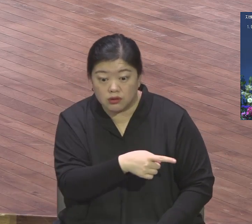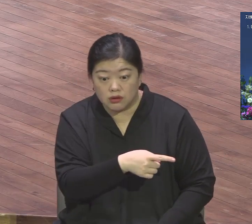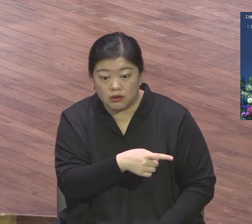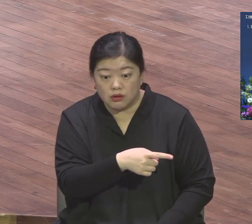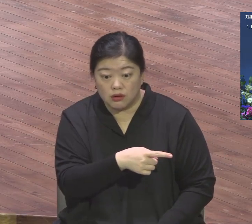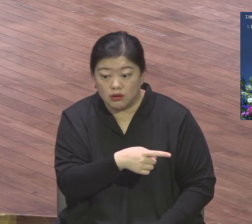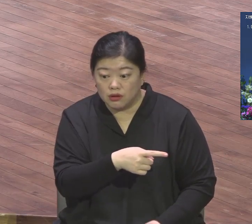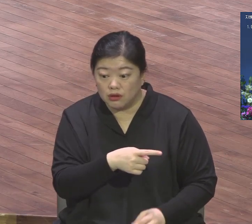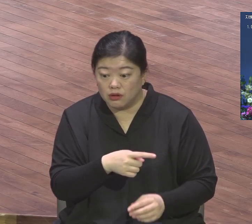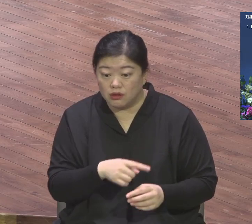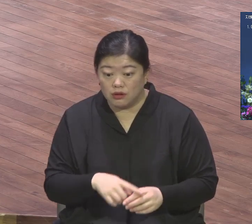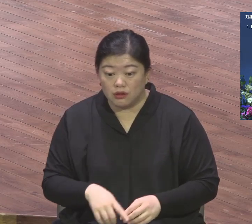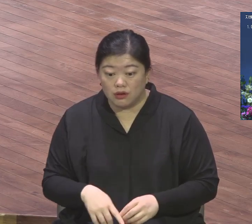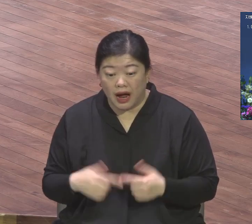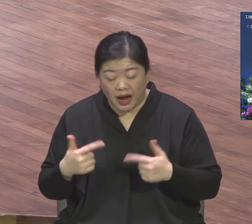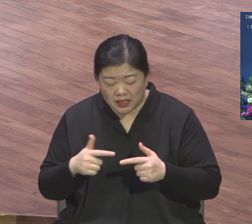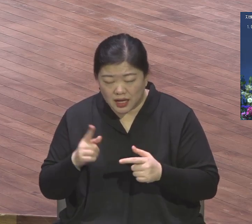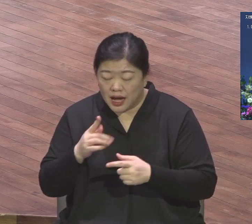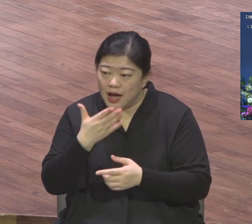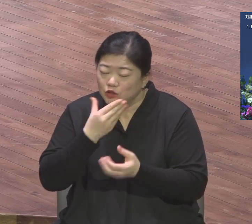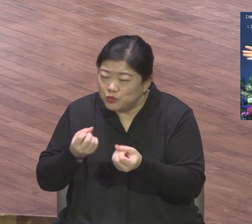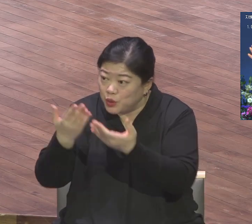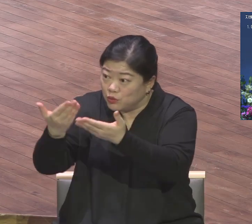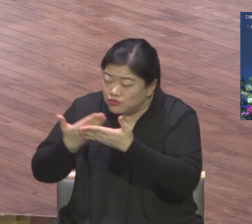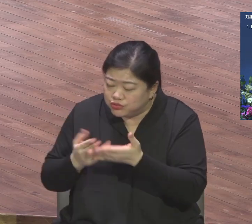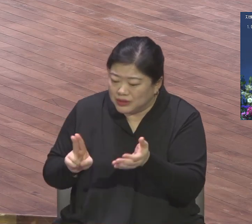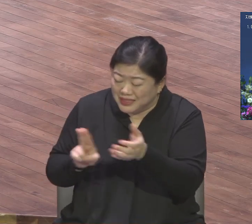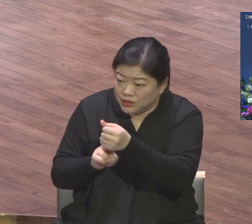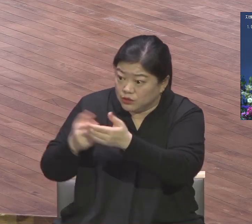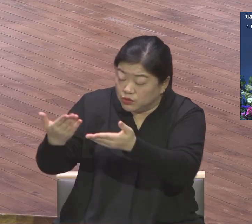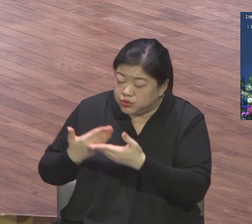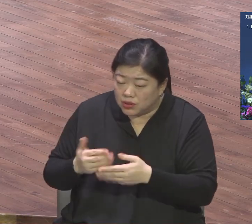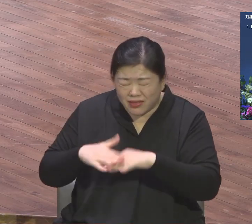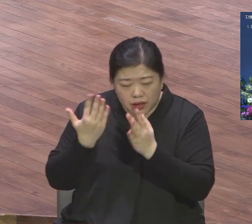뭐 어려움 하나 딱 던져보면 그 하나님 없어.